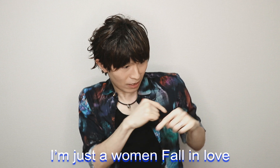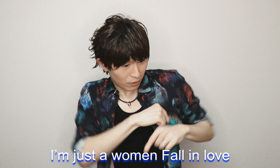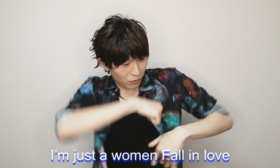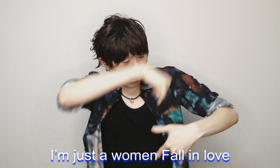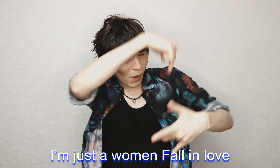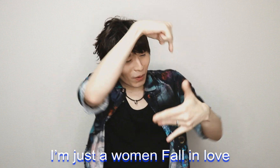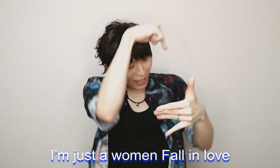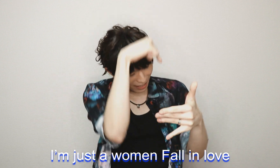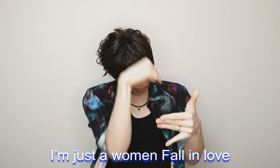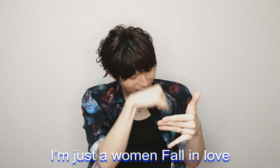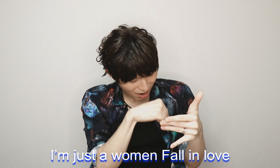fall in